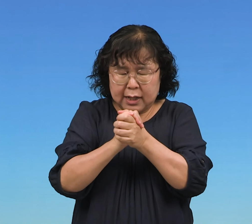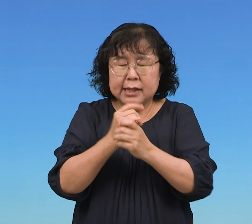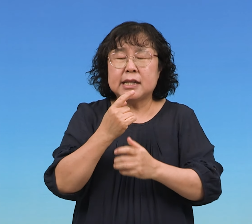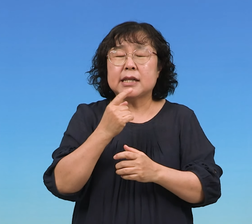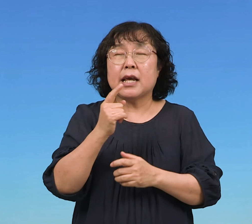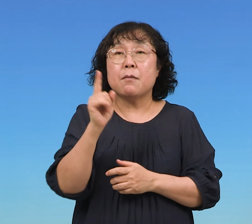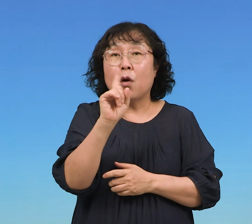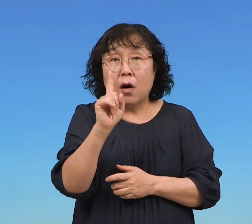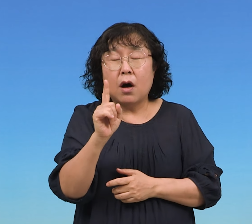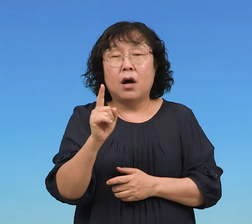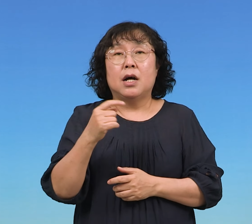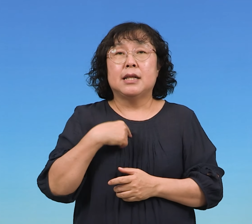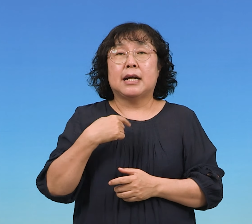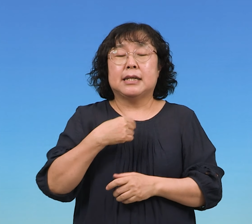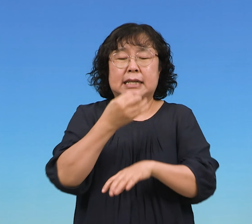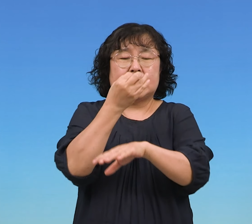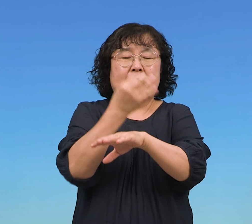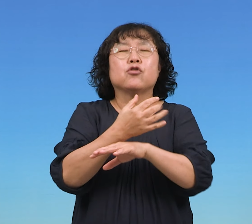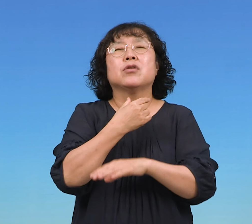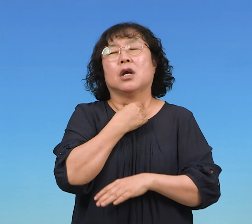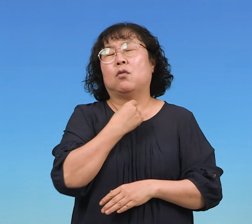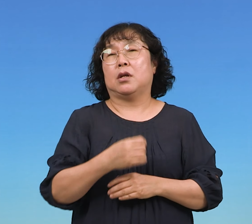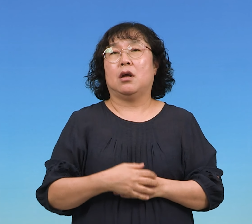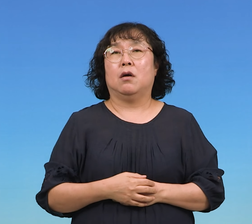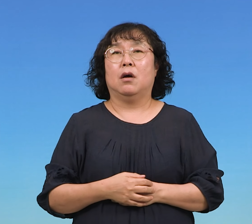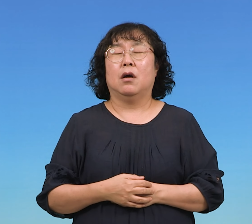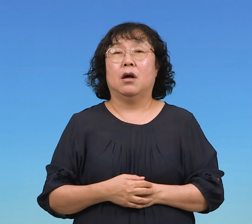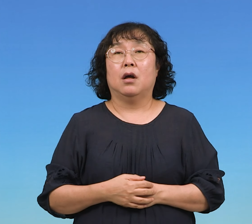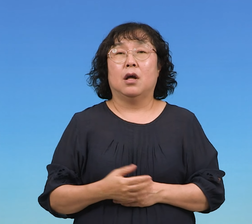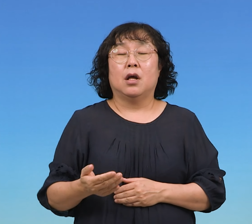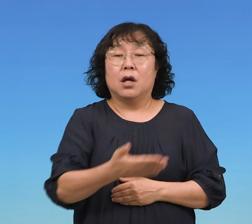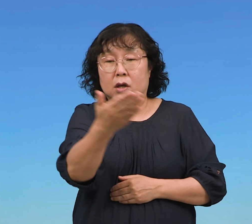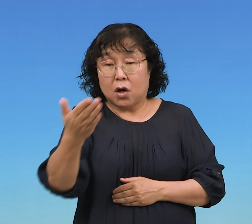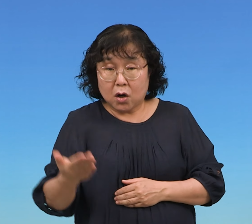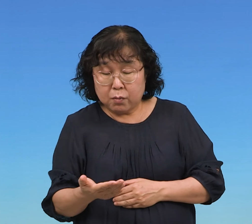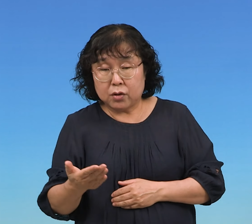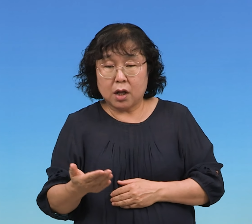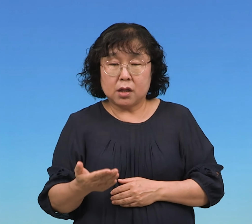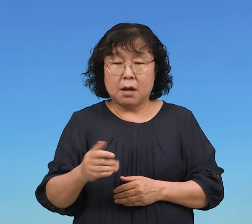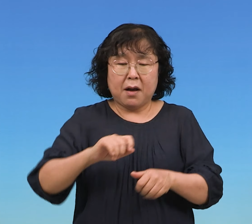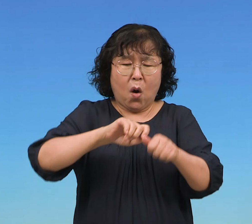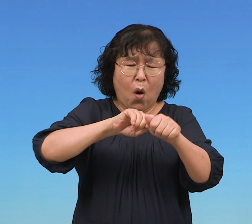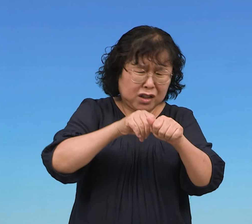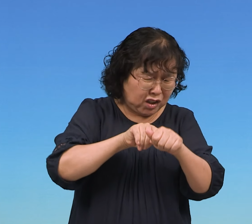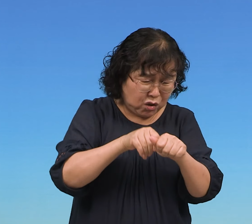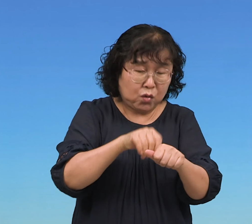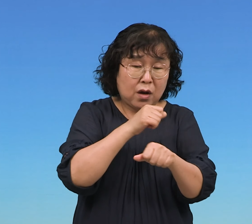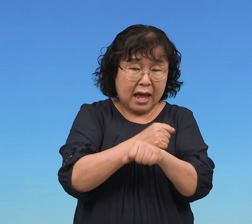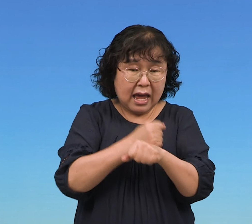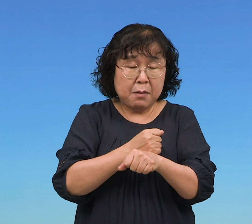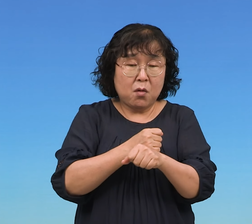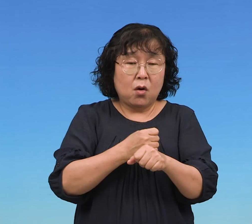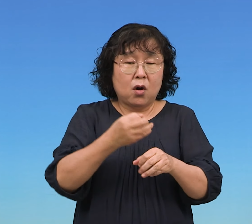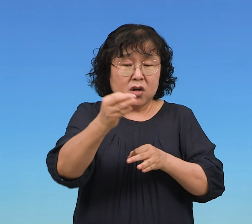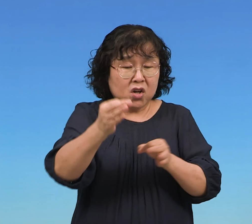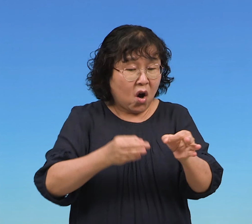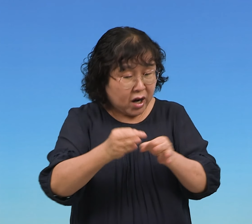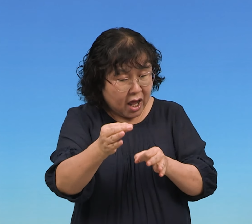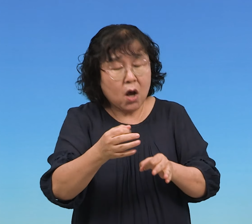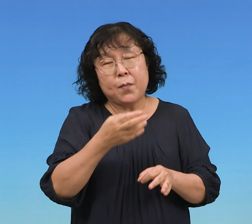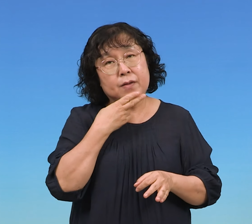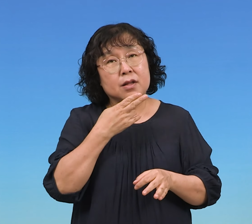적이 없거든요. 여러분을 두고 협박한 적이 없거든요. 여러분을 두고 뭘 거래한 적이 없거든요. 10년